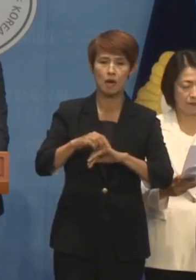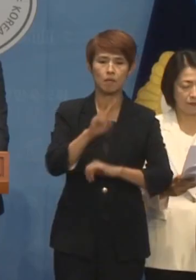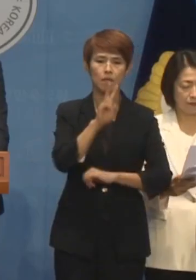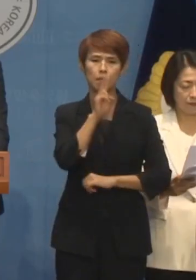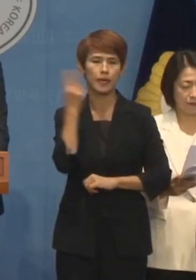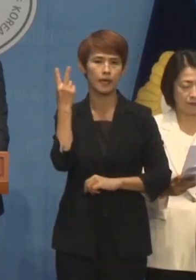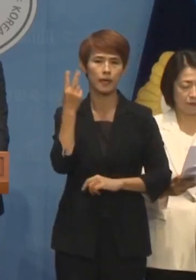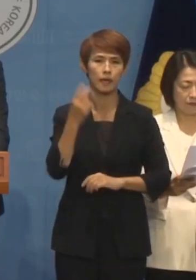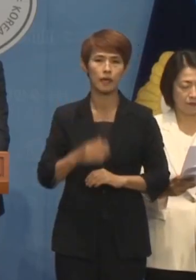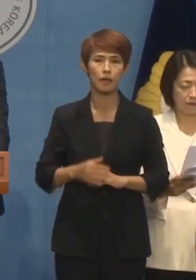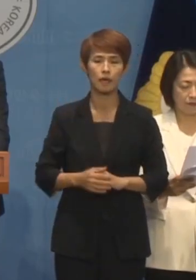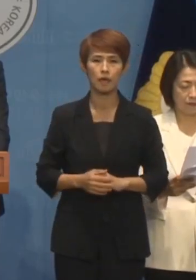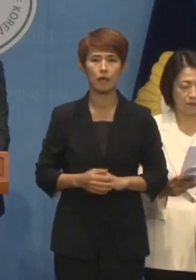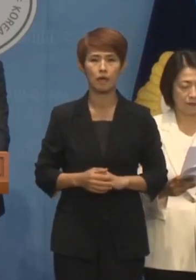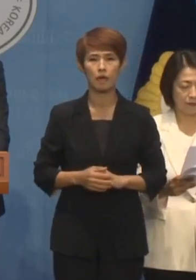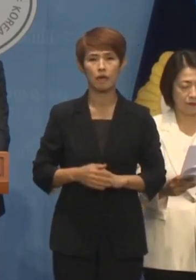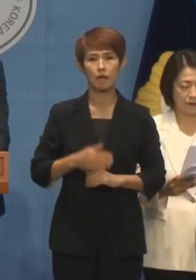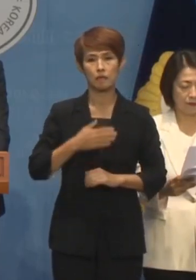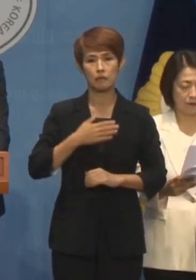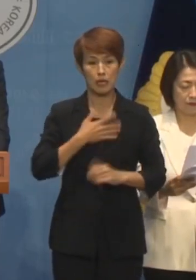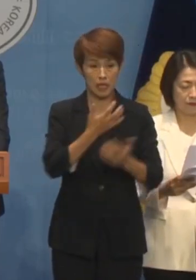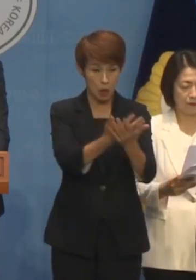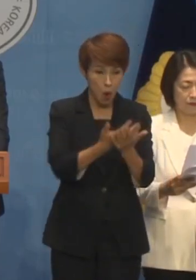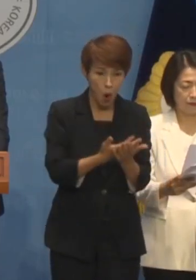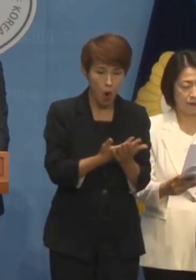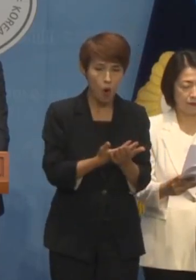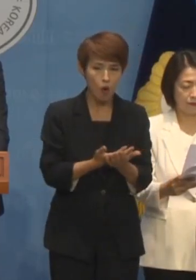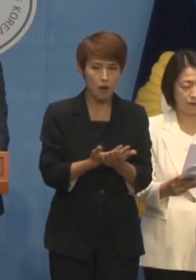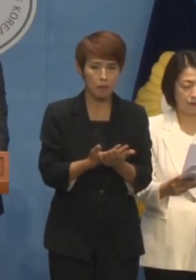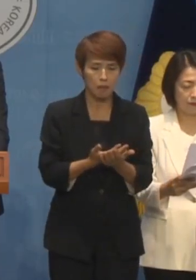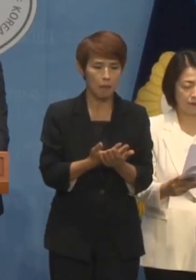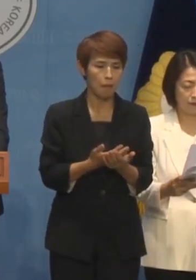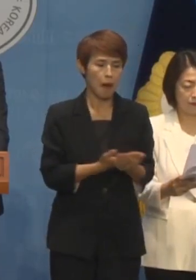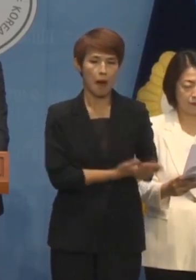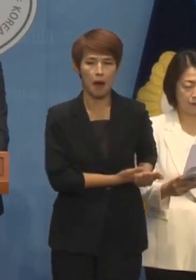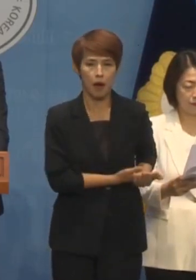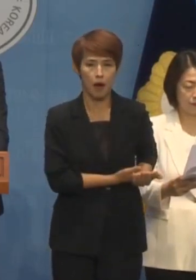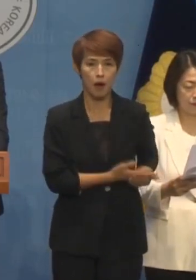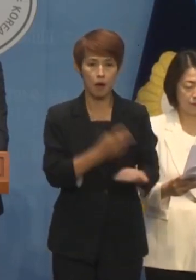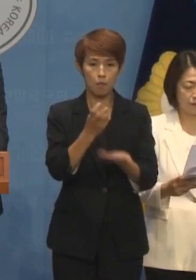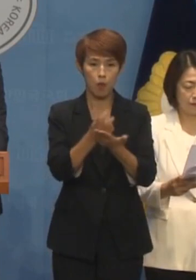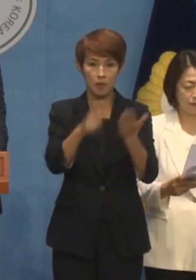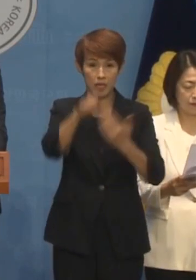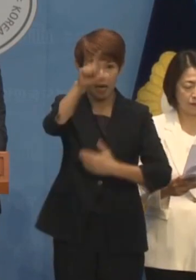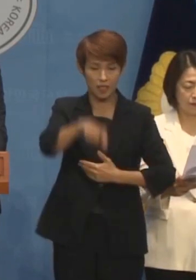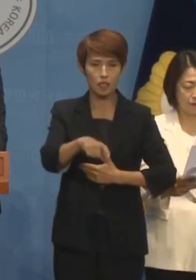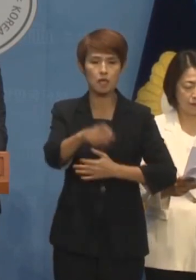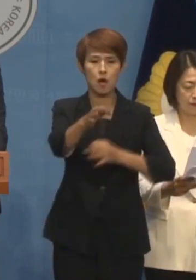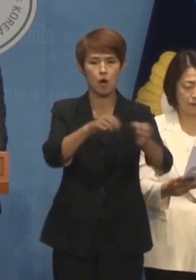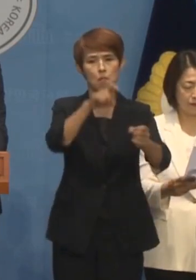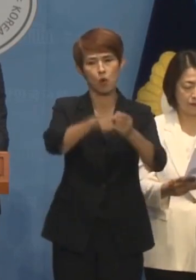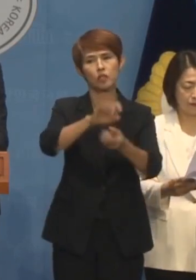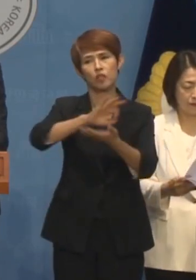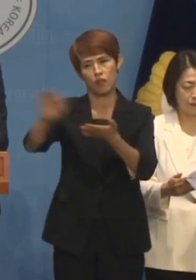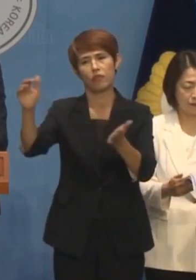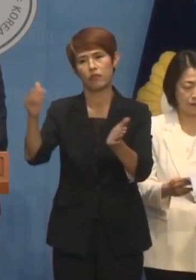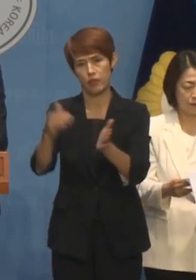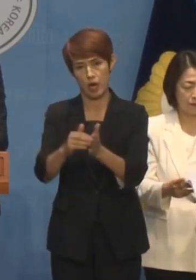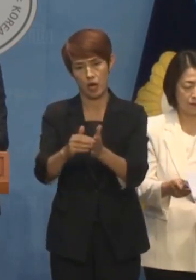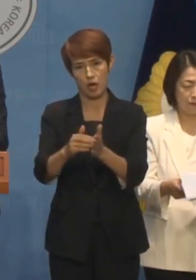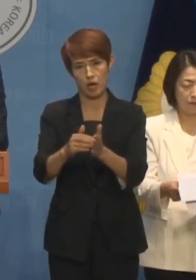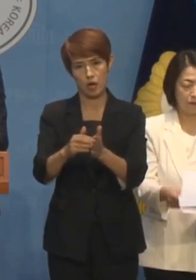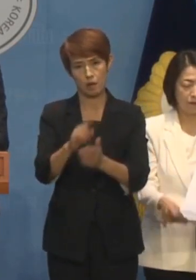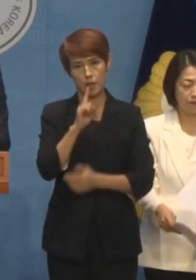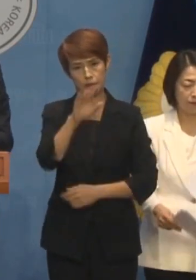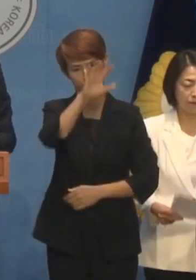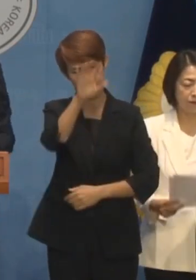했고 자신의 주장을 입증할 자료는 제출하지 않은 채 법인카드는 영업을 위해 썼다는 앵무새